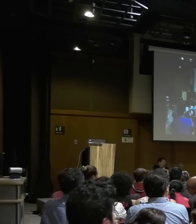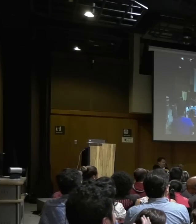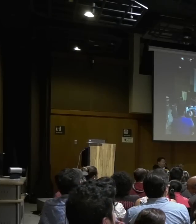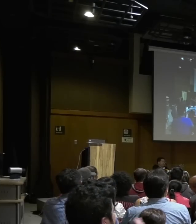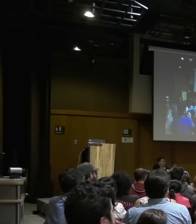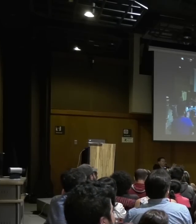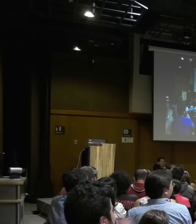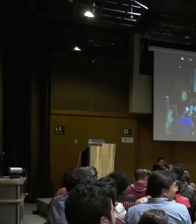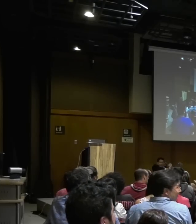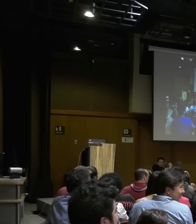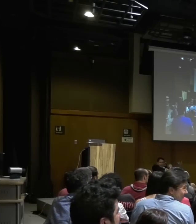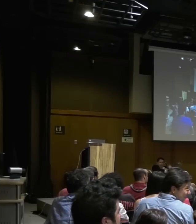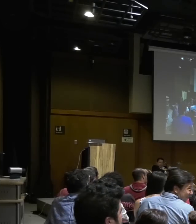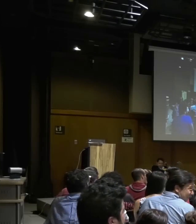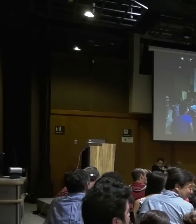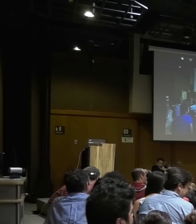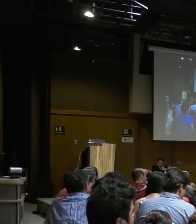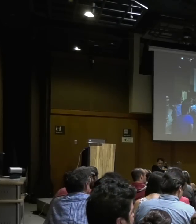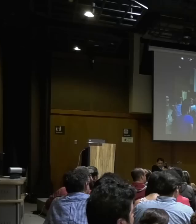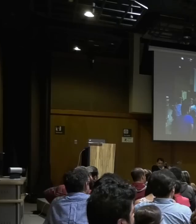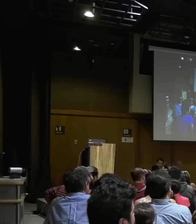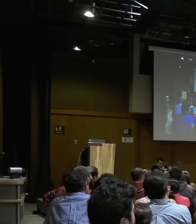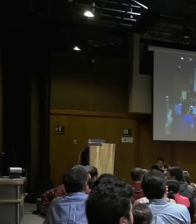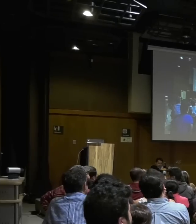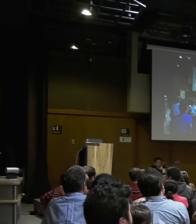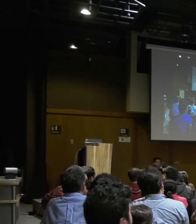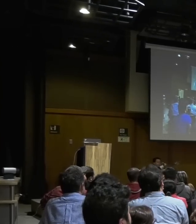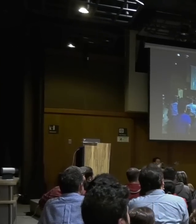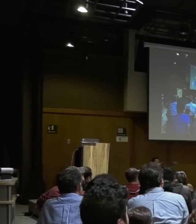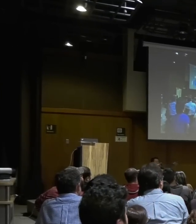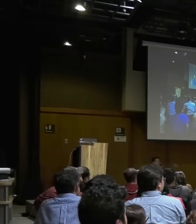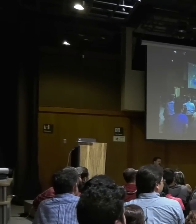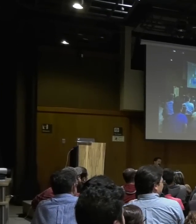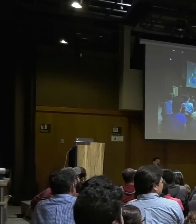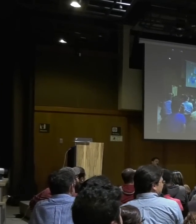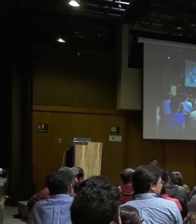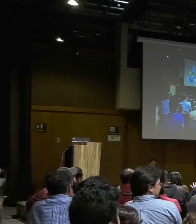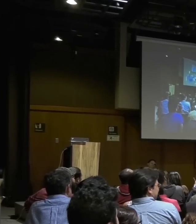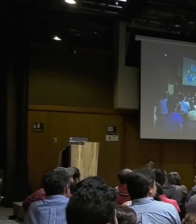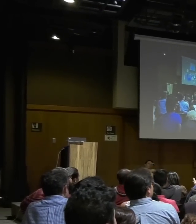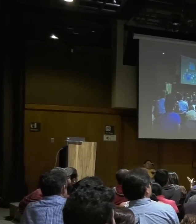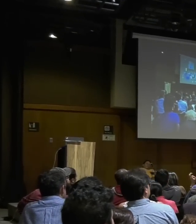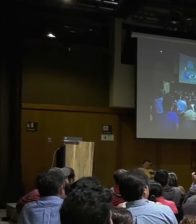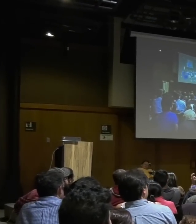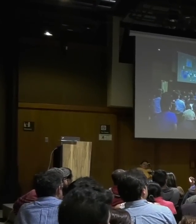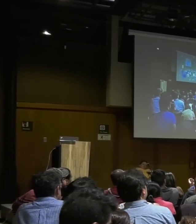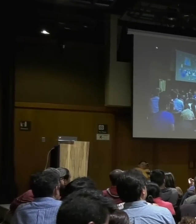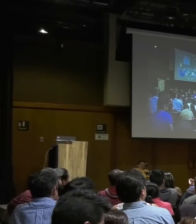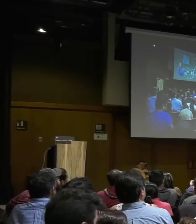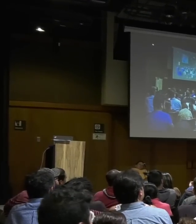con Josefa Guerra, la diosa coronada. Después de muchos años que se volvió famosa la